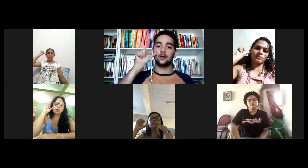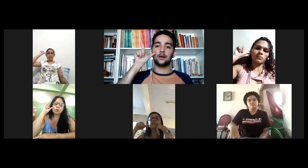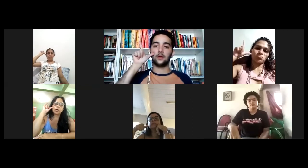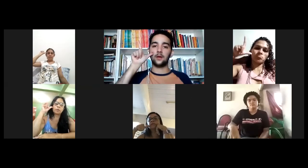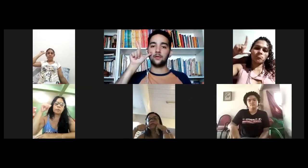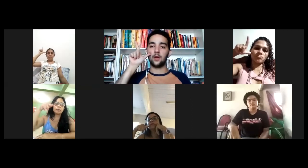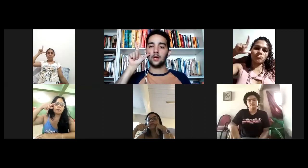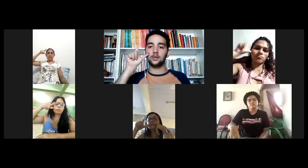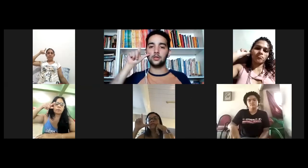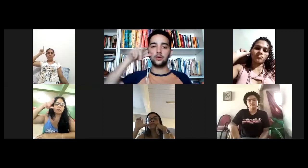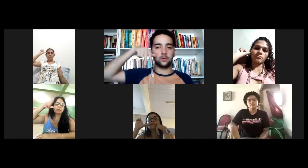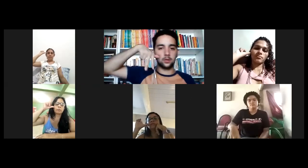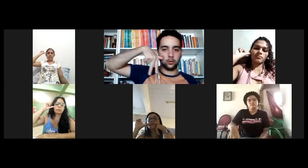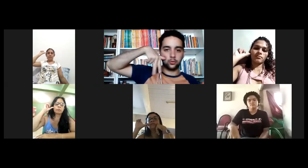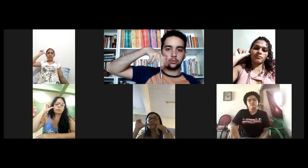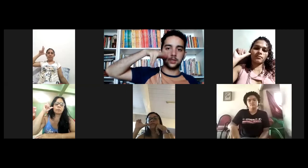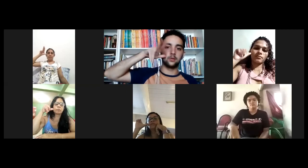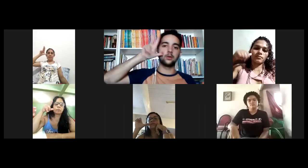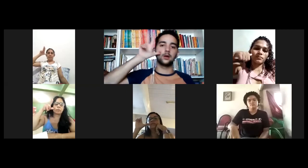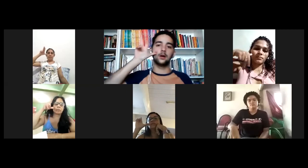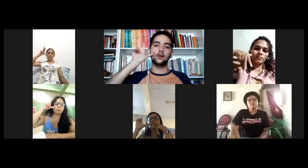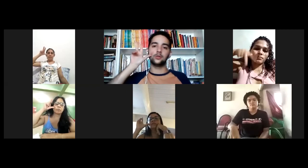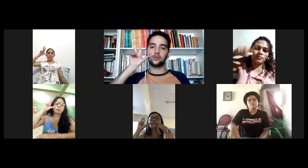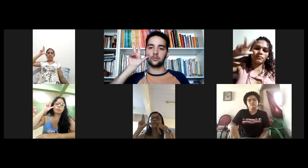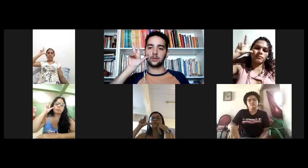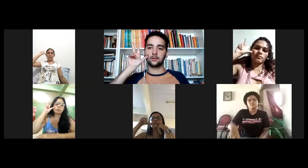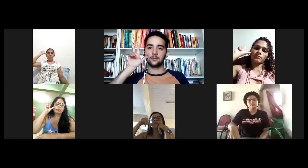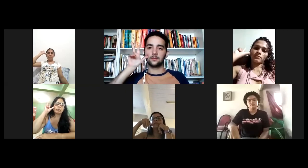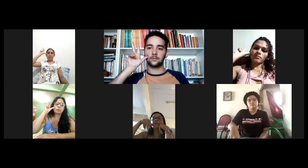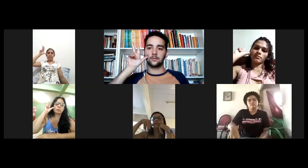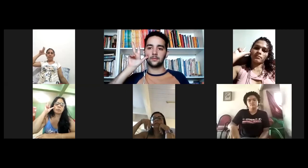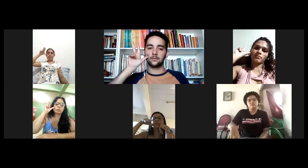Ontem. Quero falar que foi antes de ontem. Boto outro dedo. Antes de ontem.